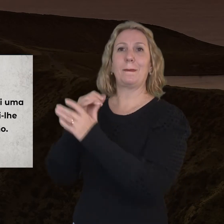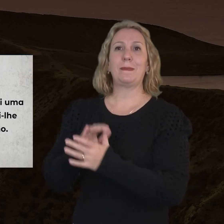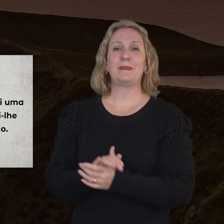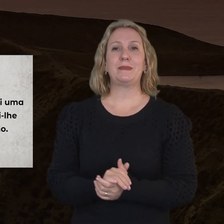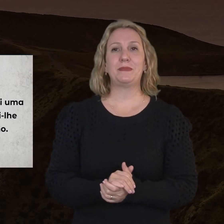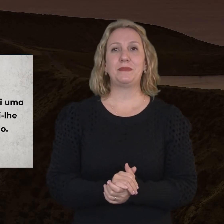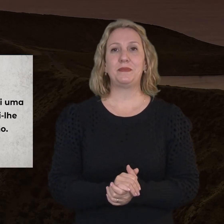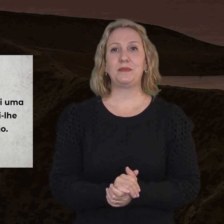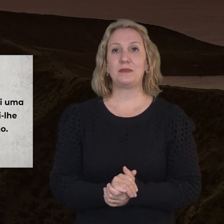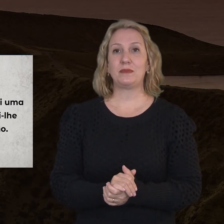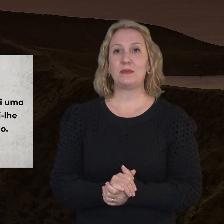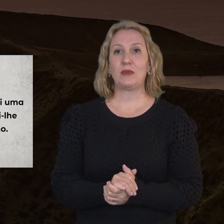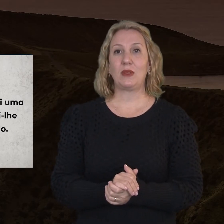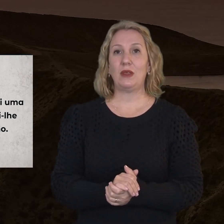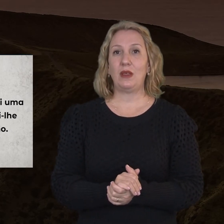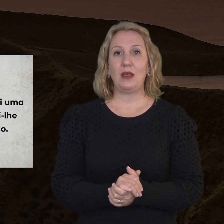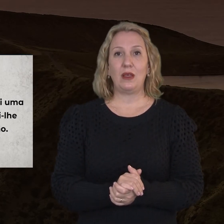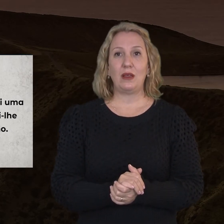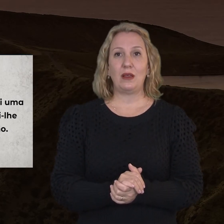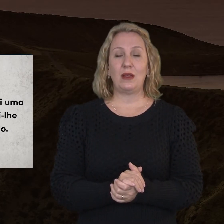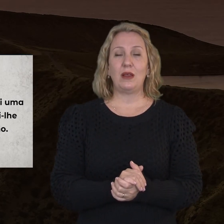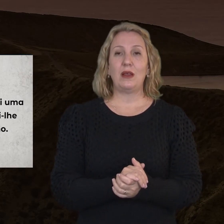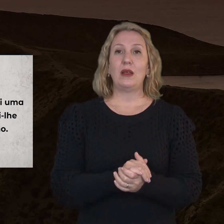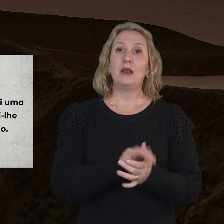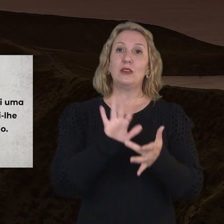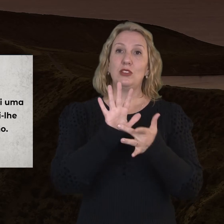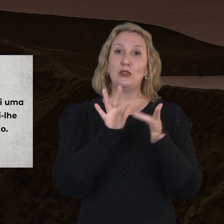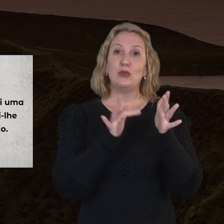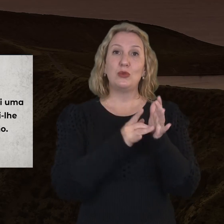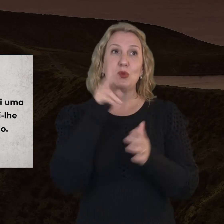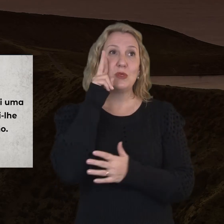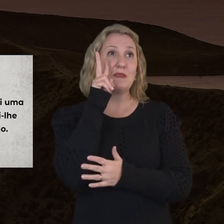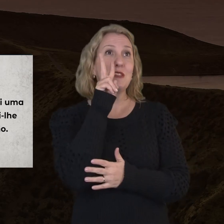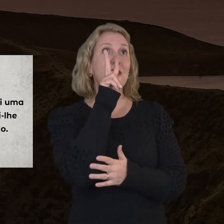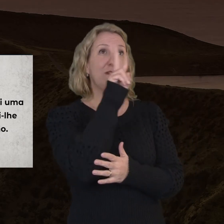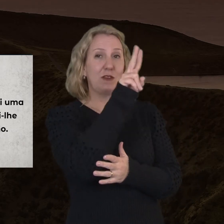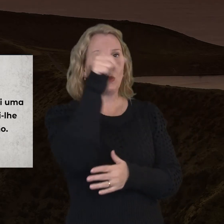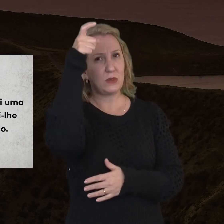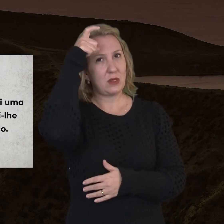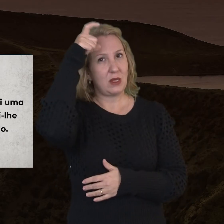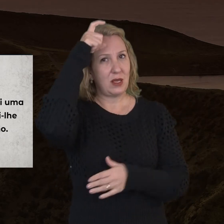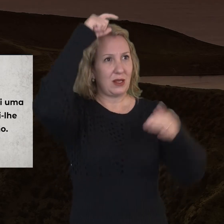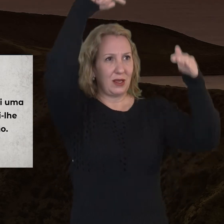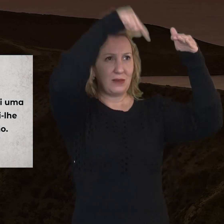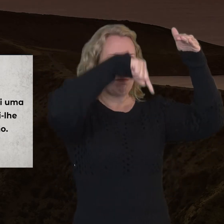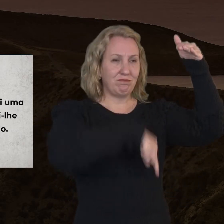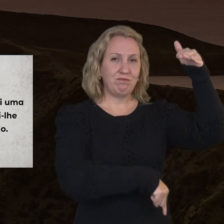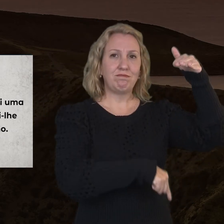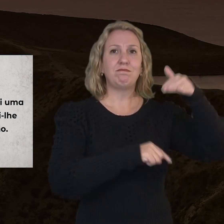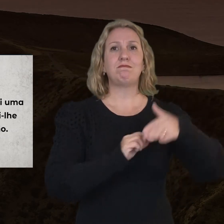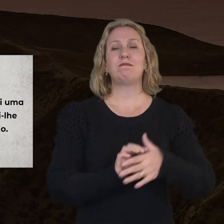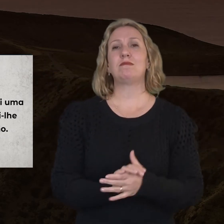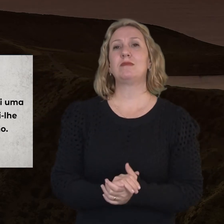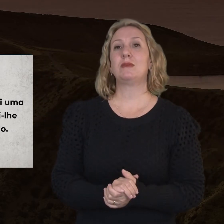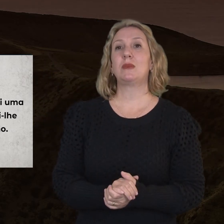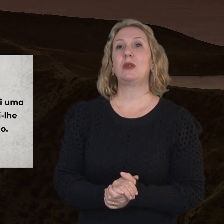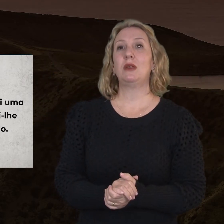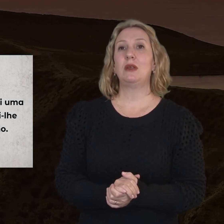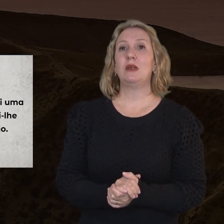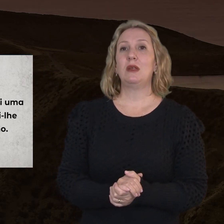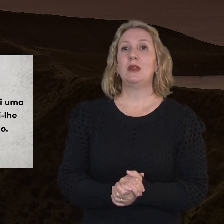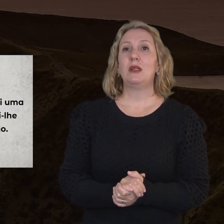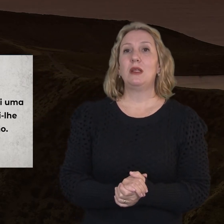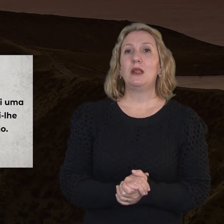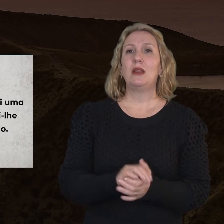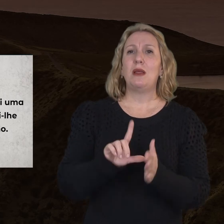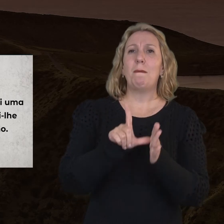deu jesus viu satanás sendo jogado do céu para terra e apocalipse 12 o satanás